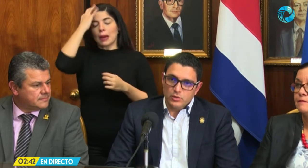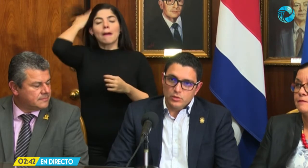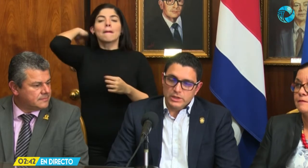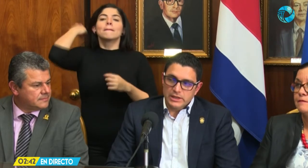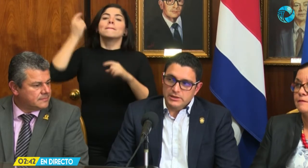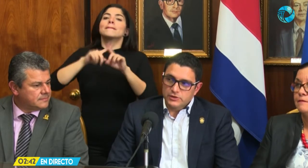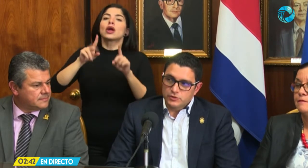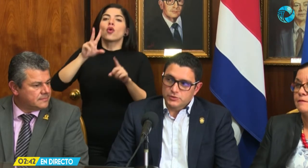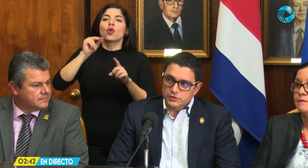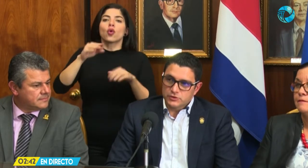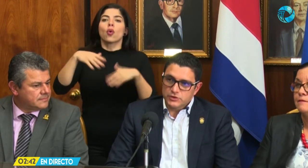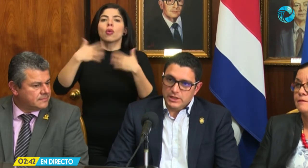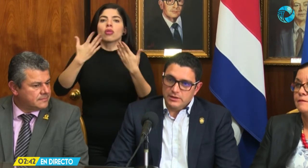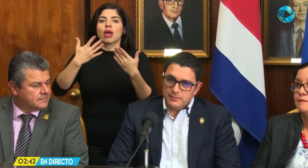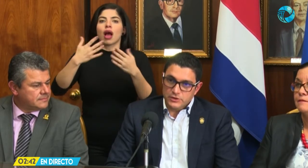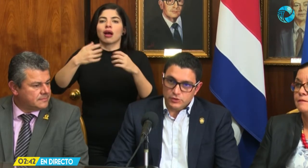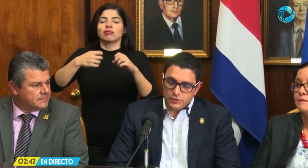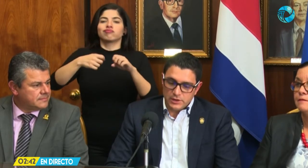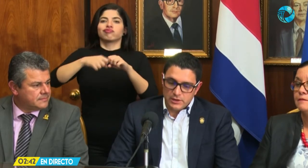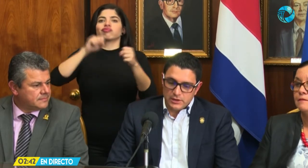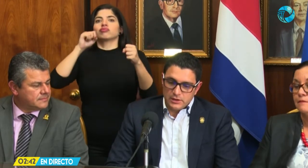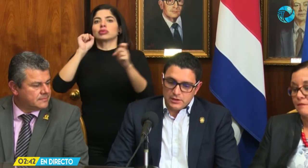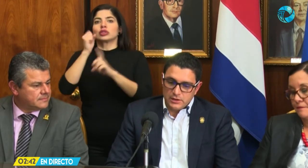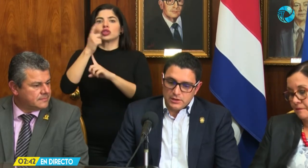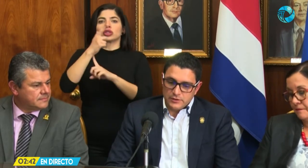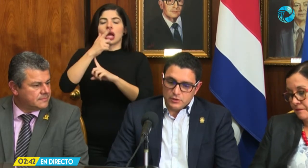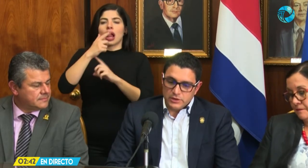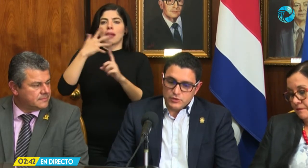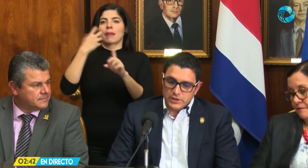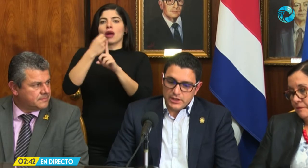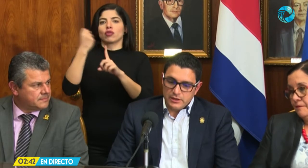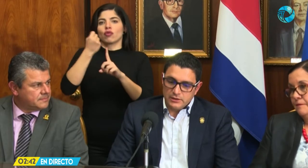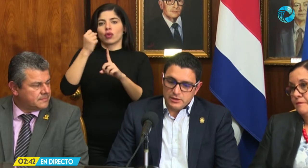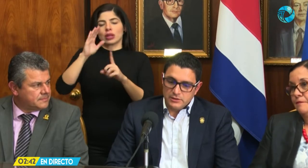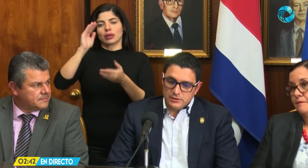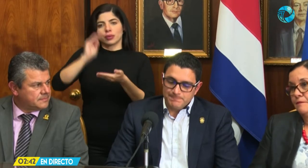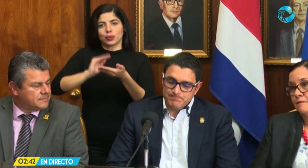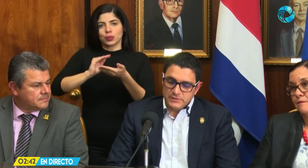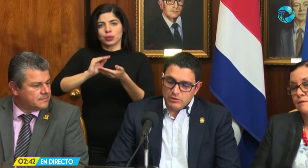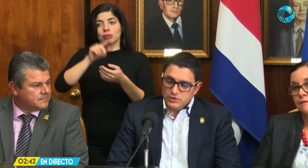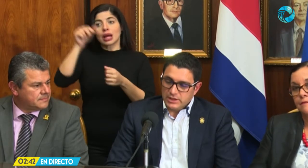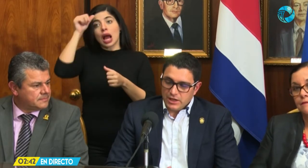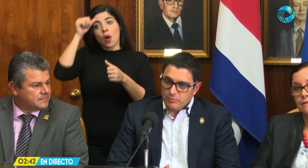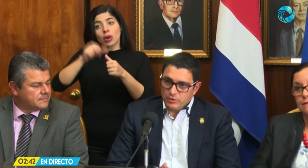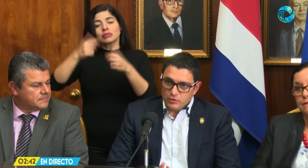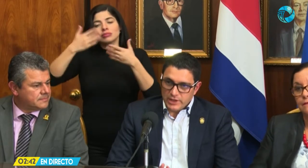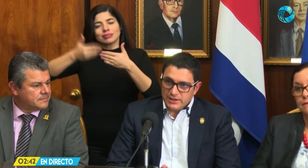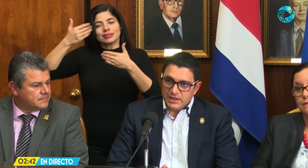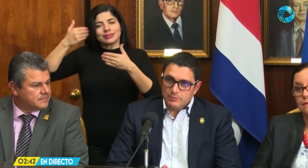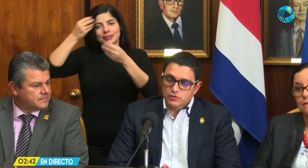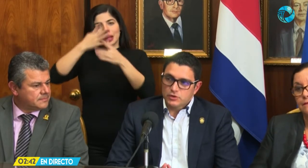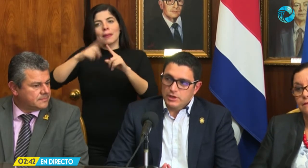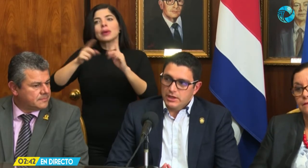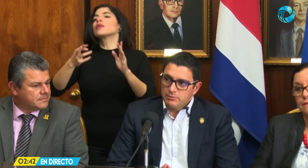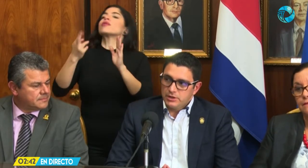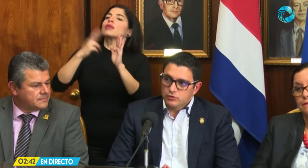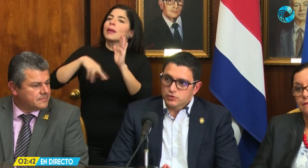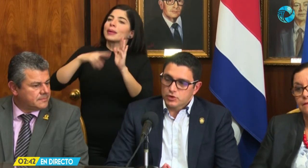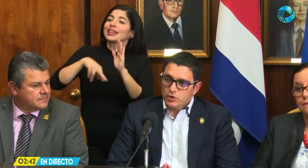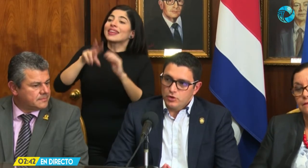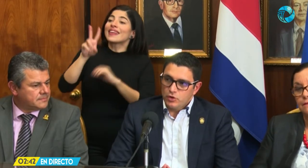provocar una disrupción social mayor. Recordemos que, ya lo hemos indicado, pero reiteramos,